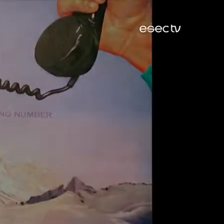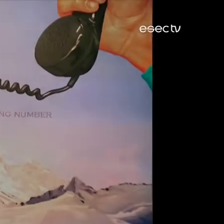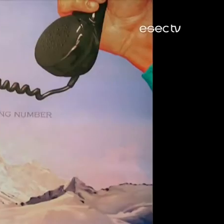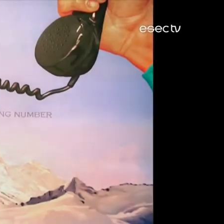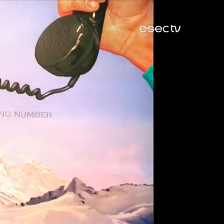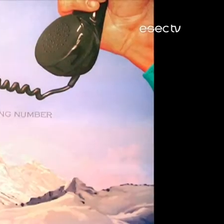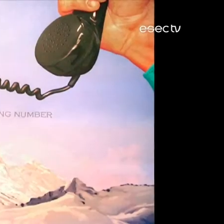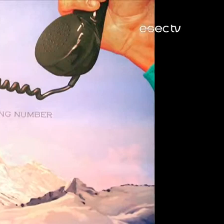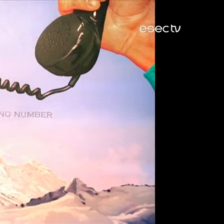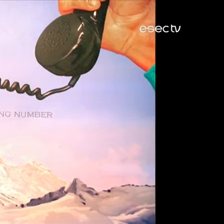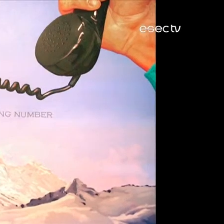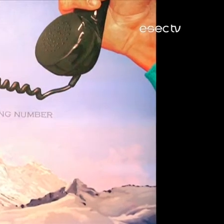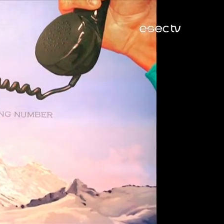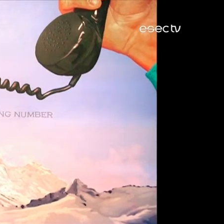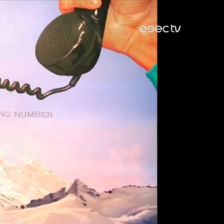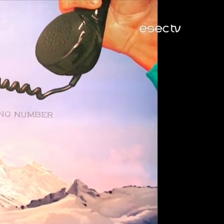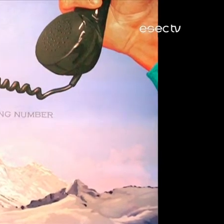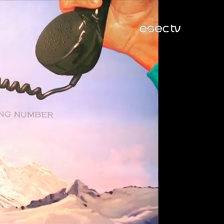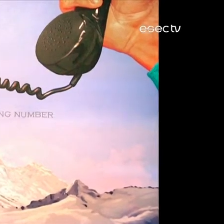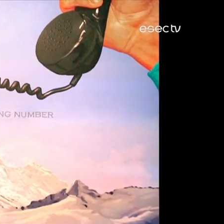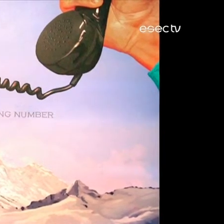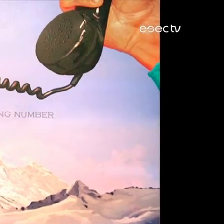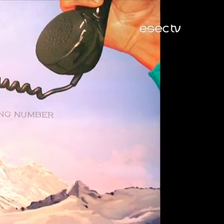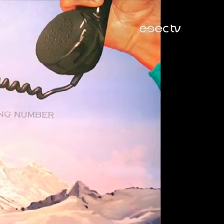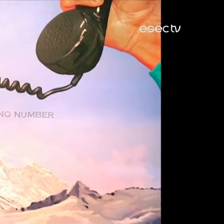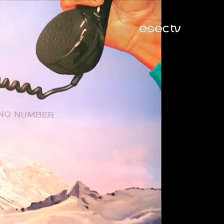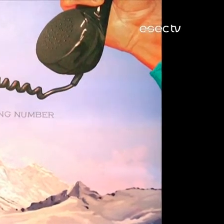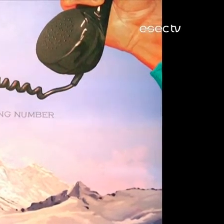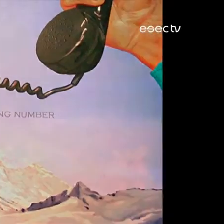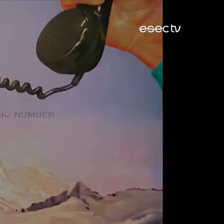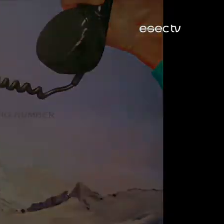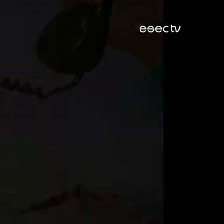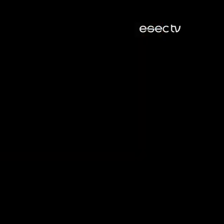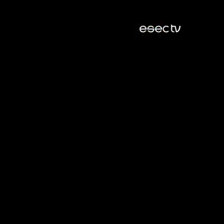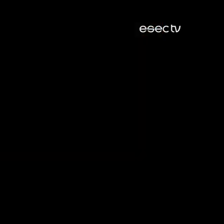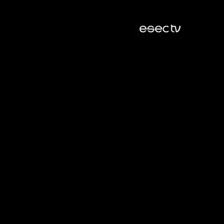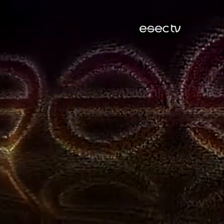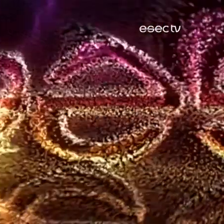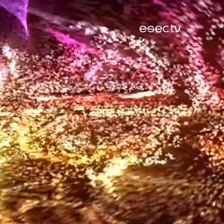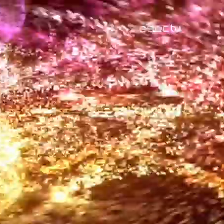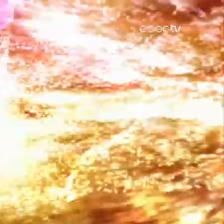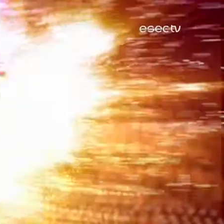The number you have dialed has been disconnected or is no longer in service. Please check the number and dial again.